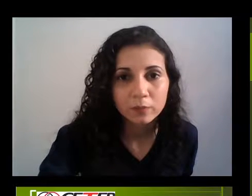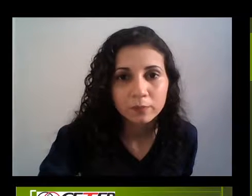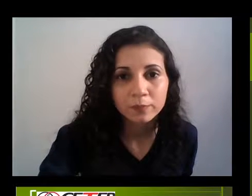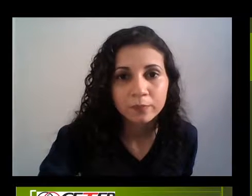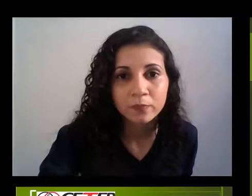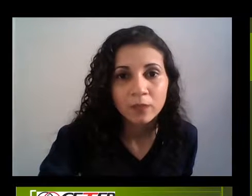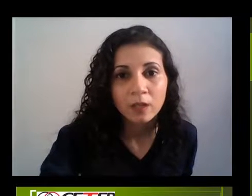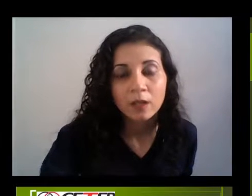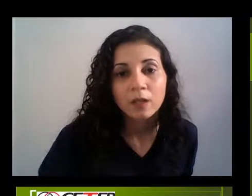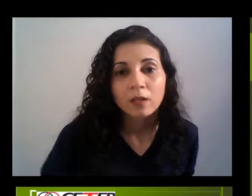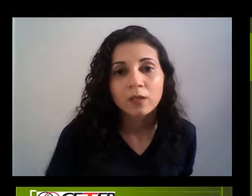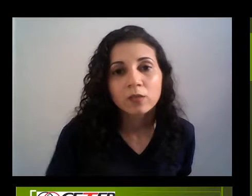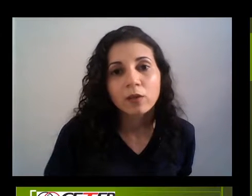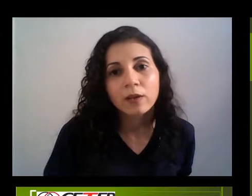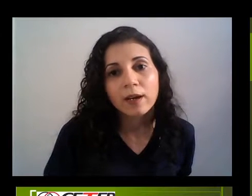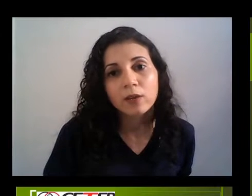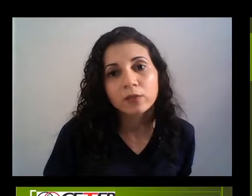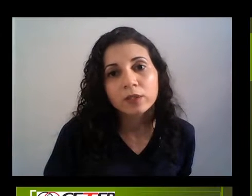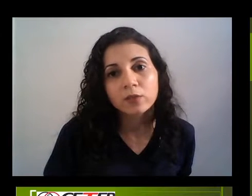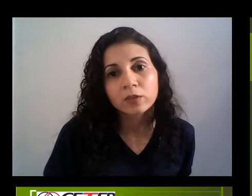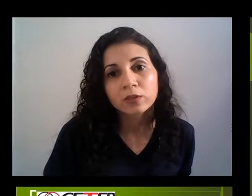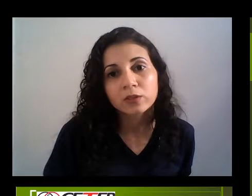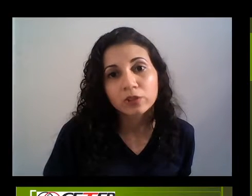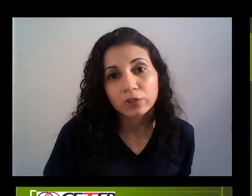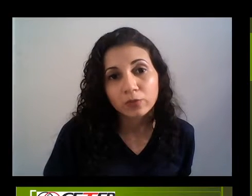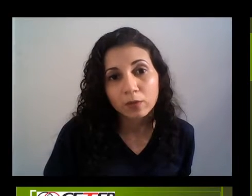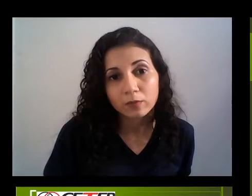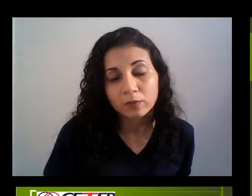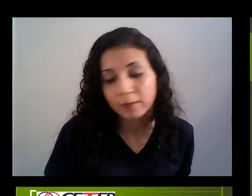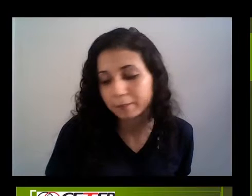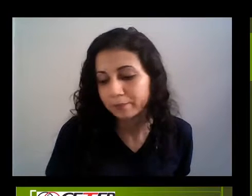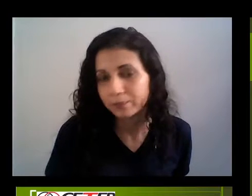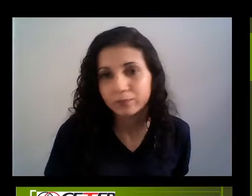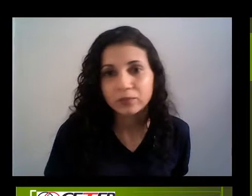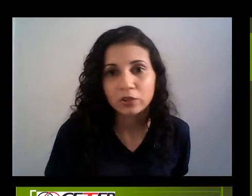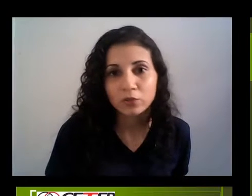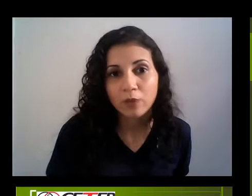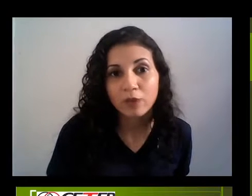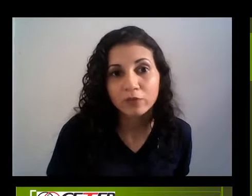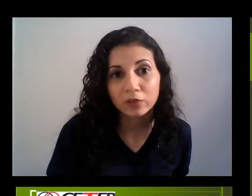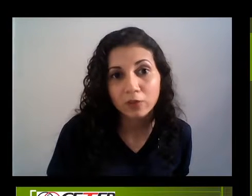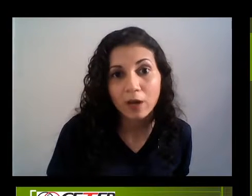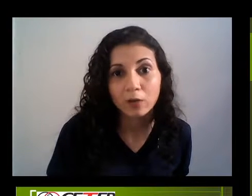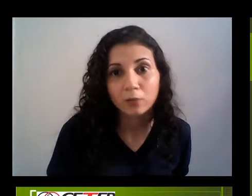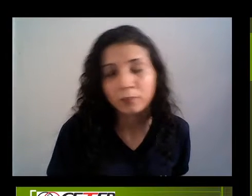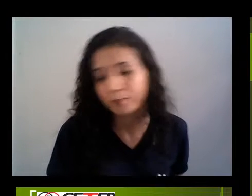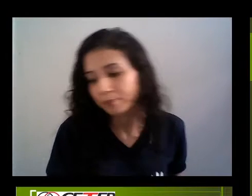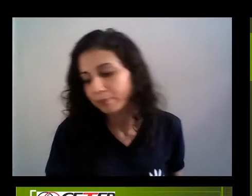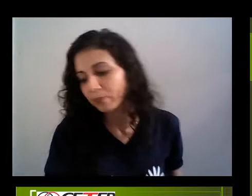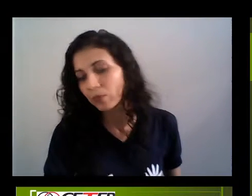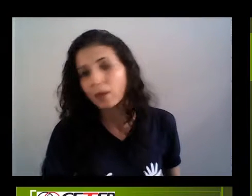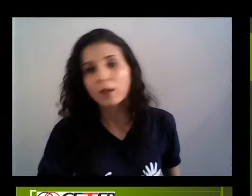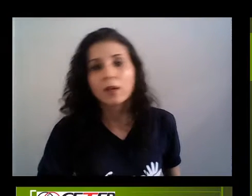desenvolvendo. Língua oral, língua gestual, né? Gestual, visual.